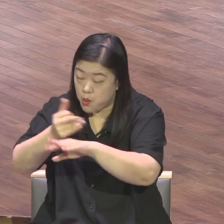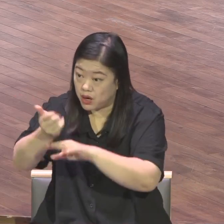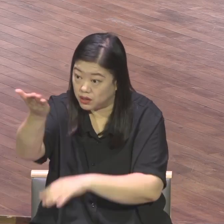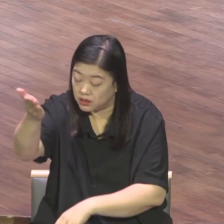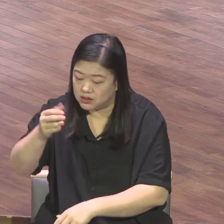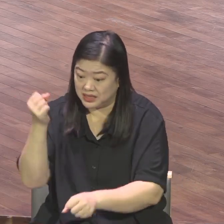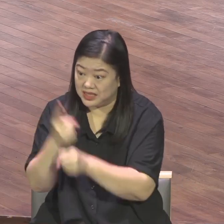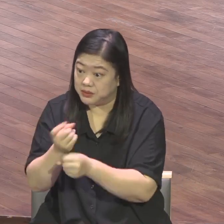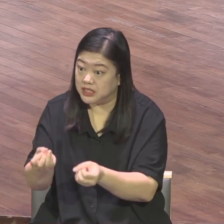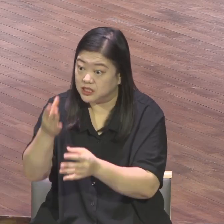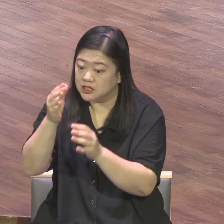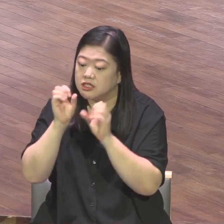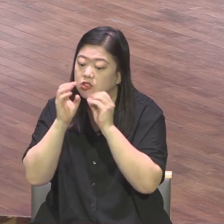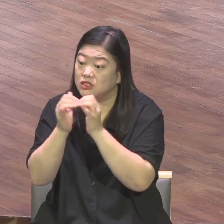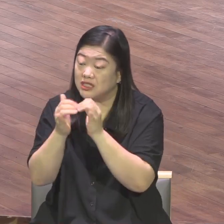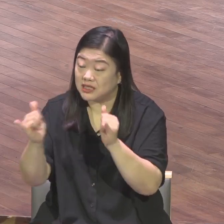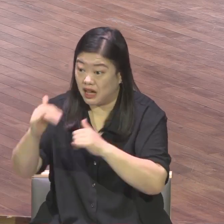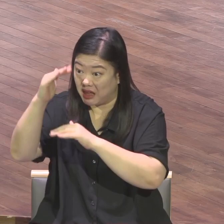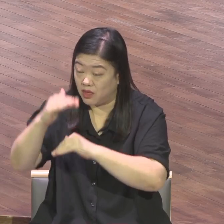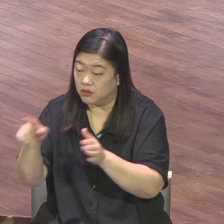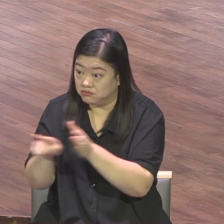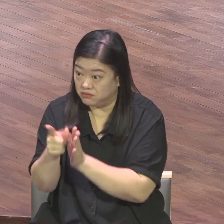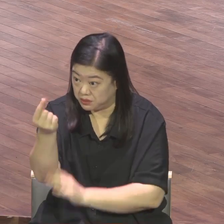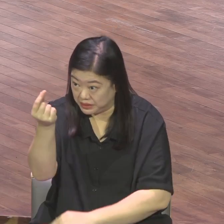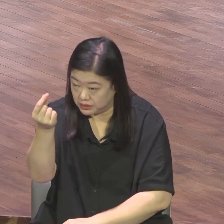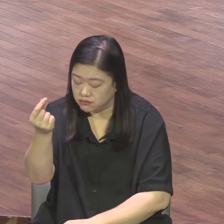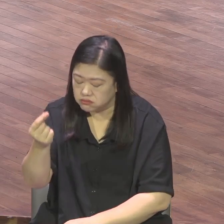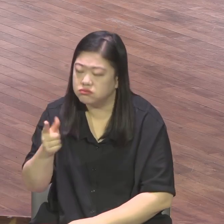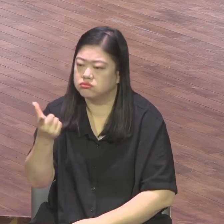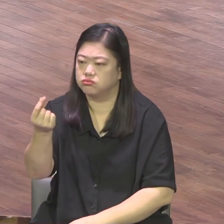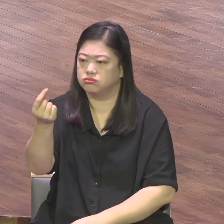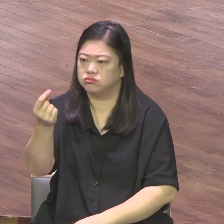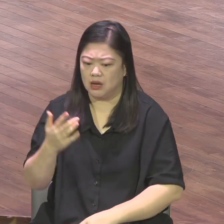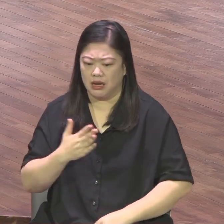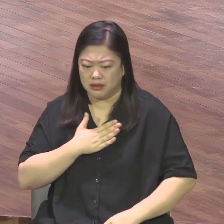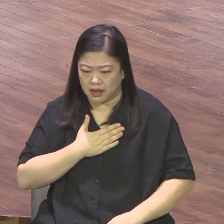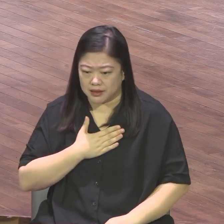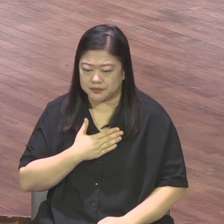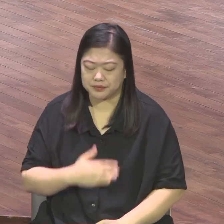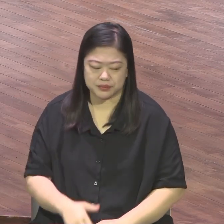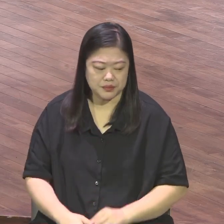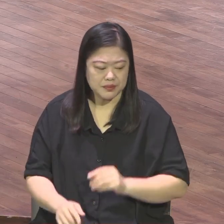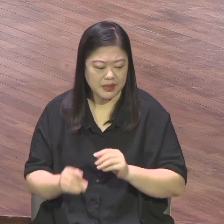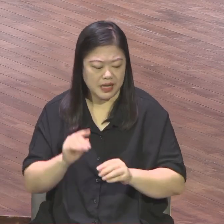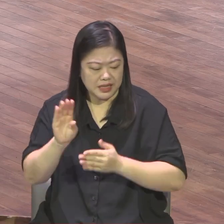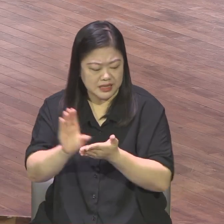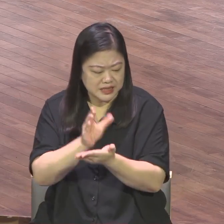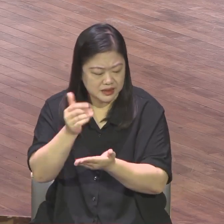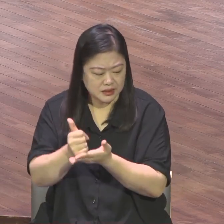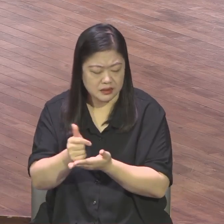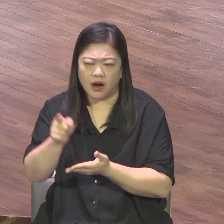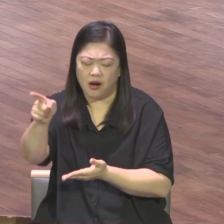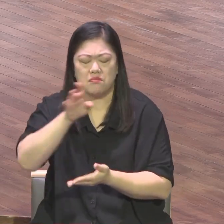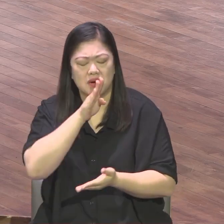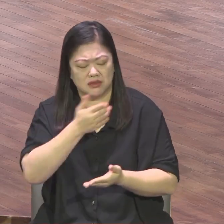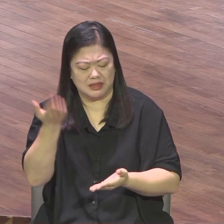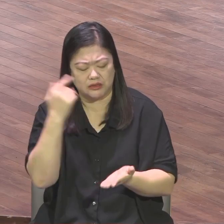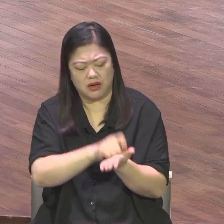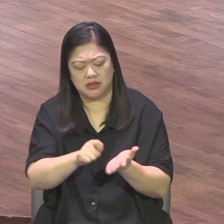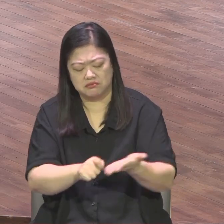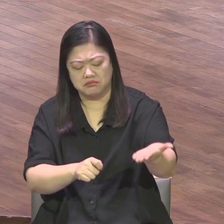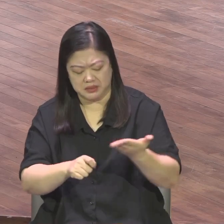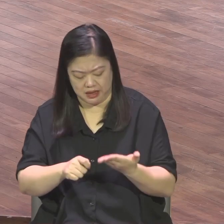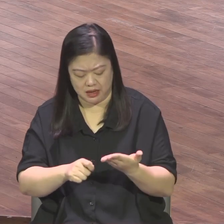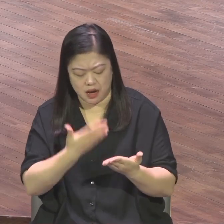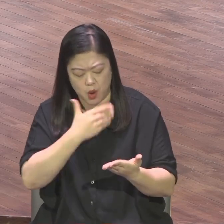줄 아나이다. 아그립바가 바울에게 이르되 내가 적은 말로 나를 권하여 그리스도인이 되게 하려 하는도다. 바울이